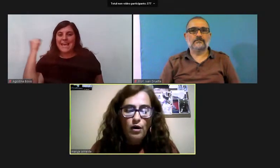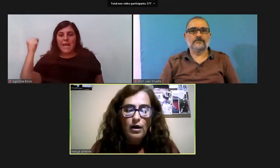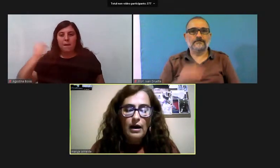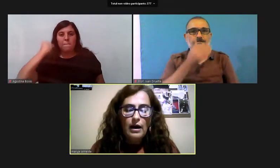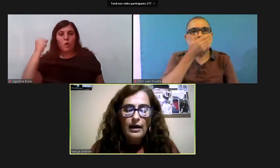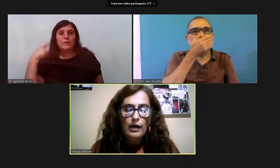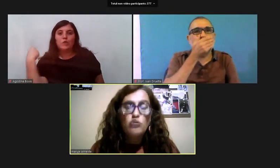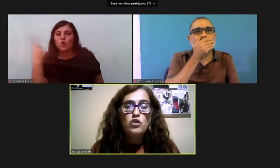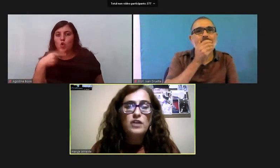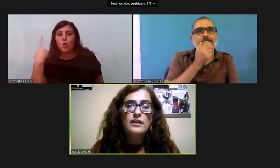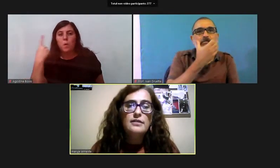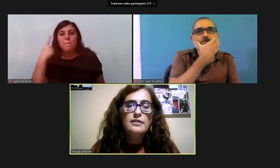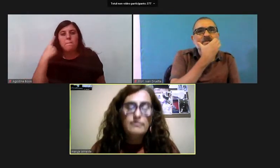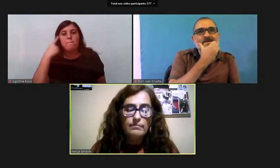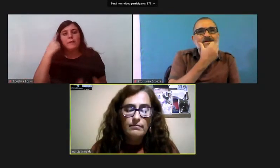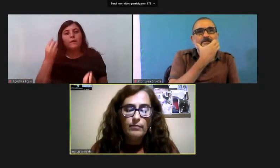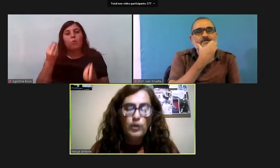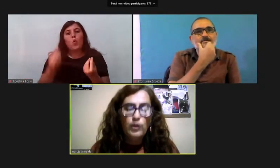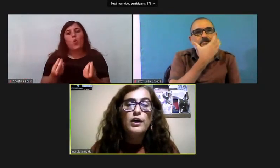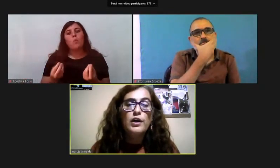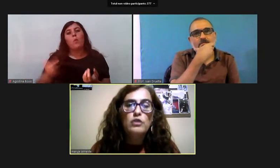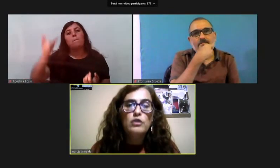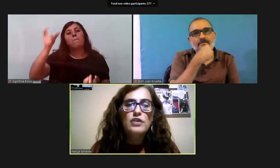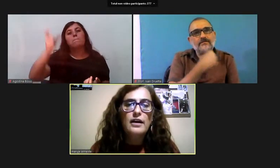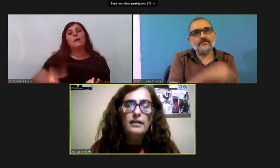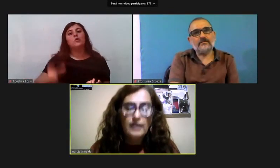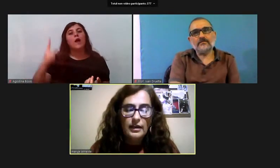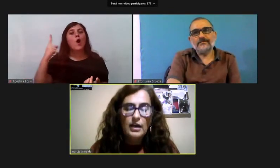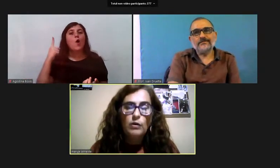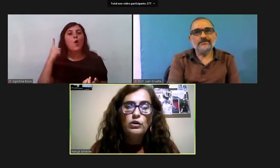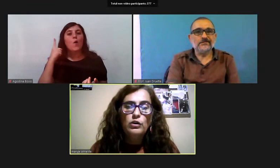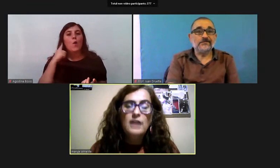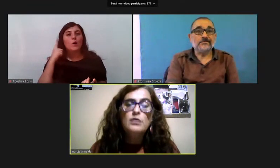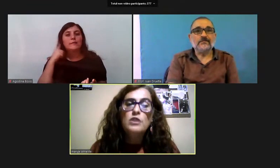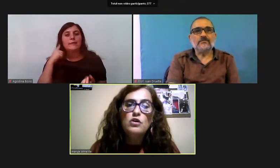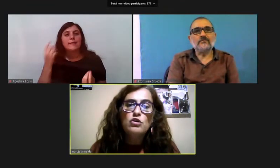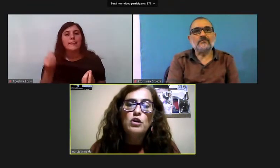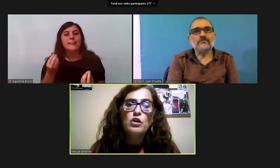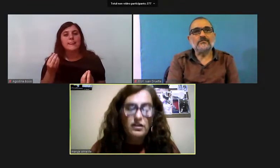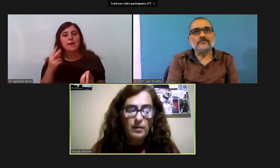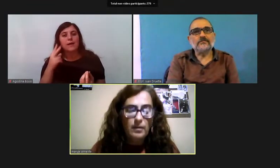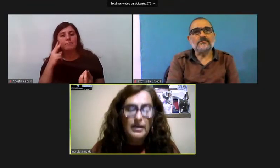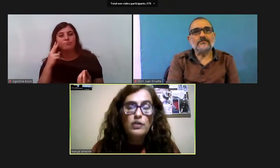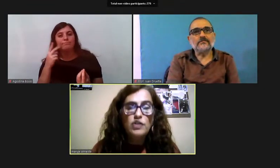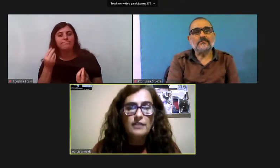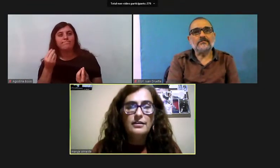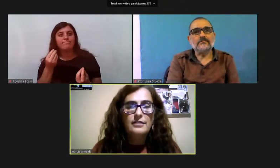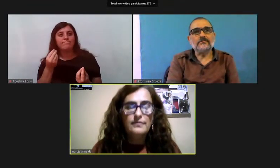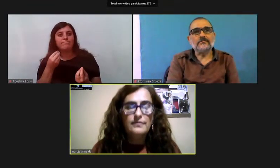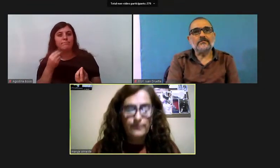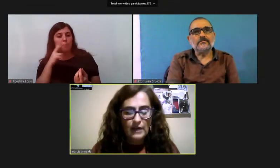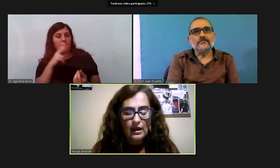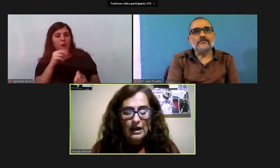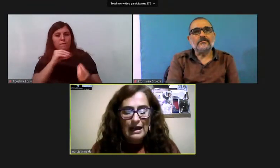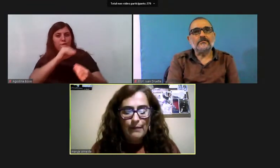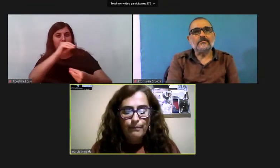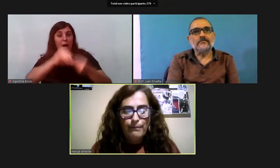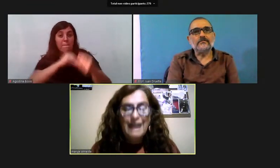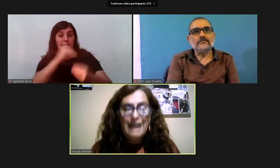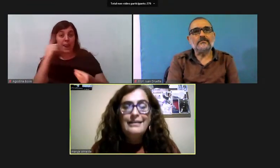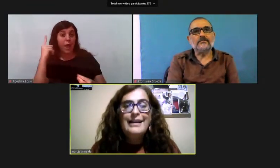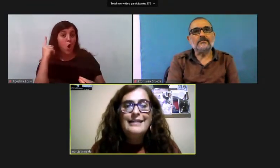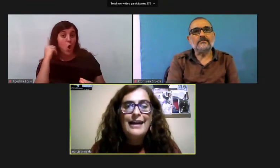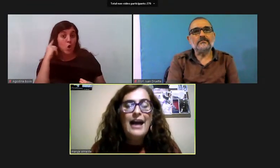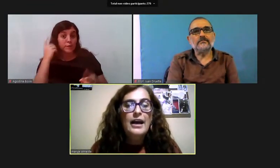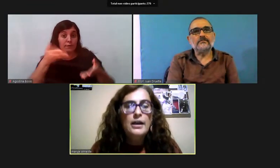cómo los oyentes podemos reconocer que cuando nace un niño sordo en una familia de oyentes,